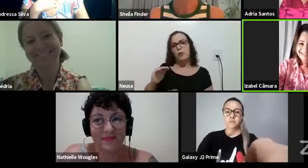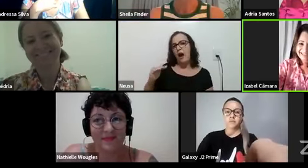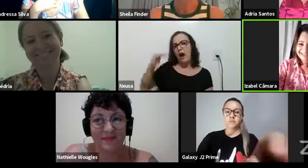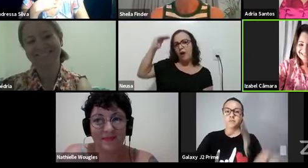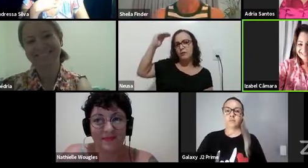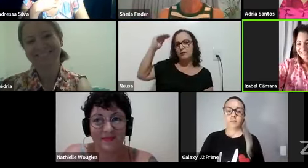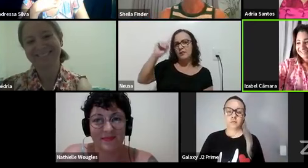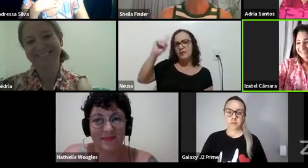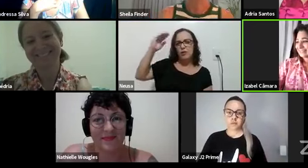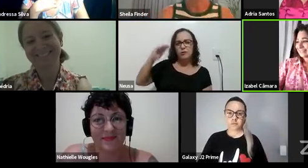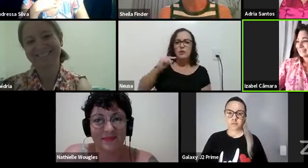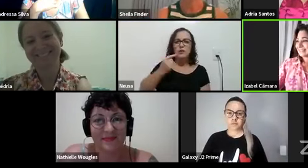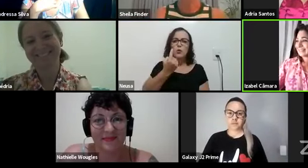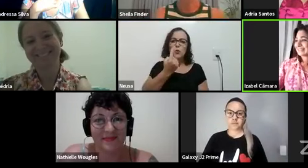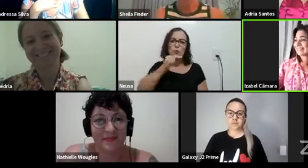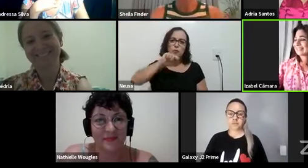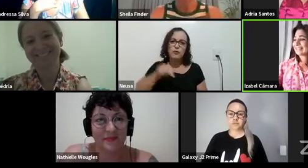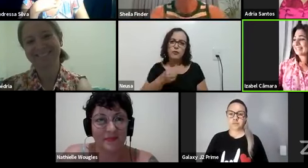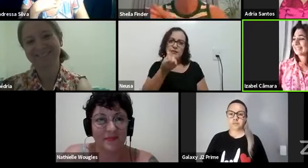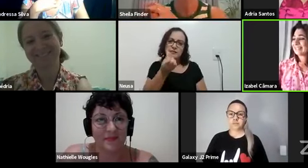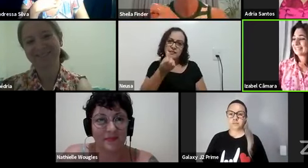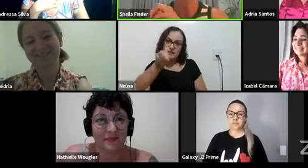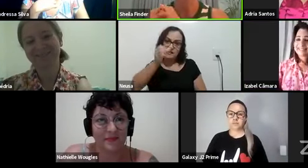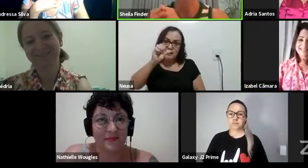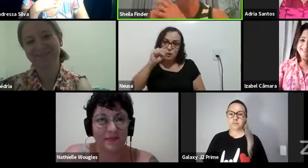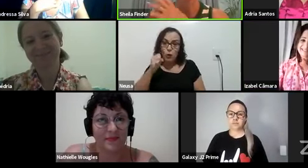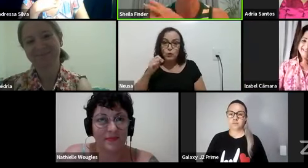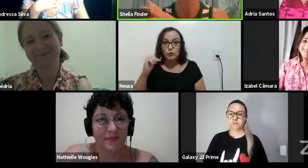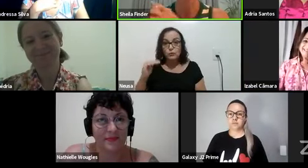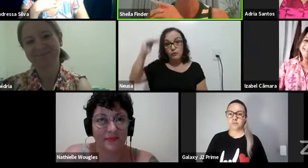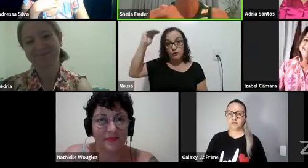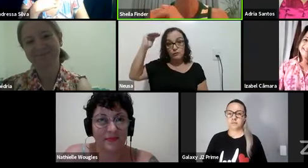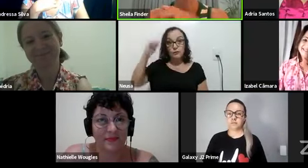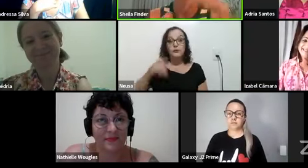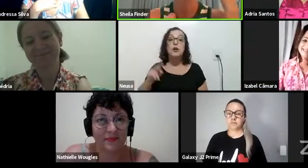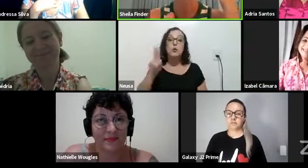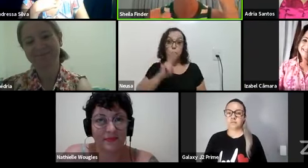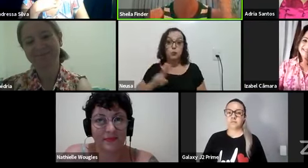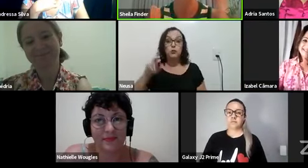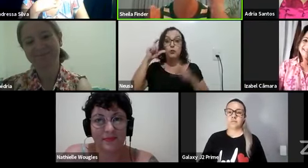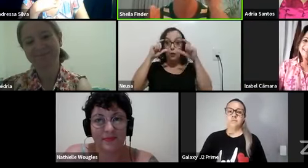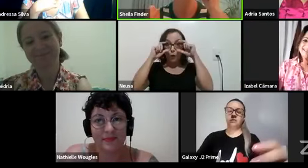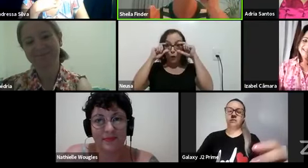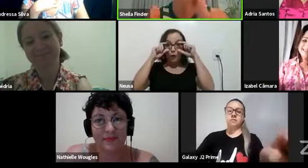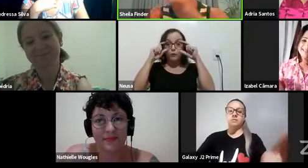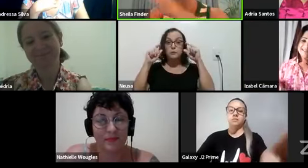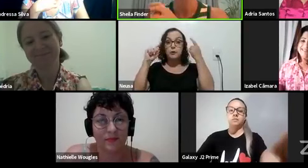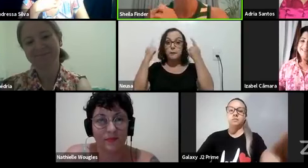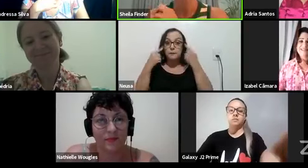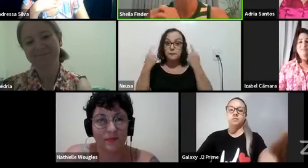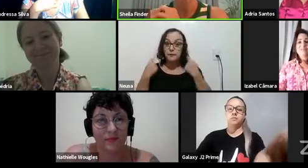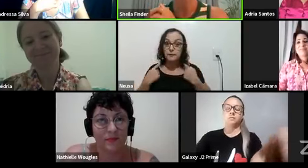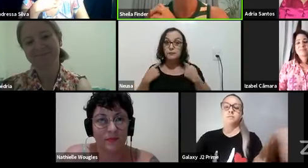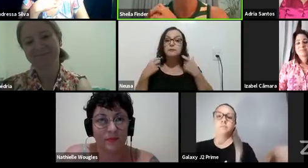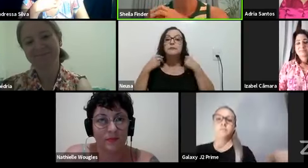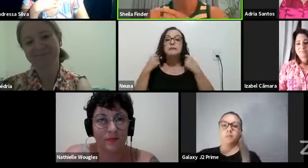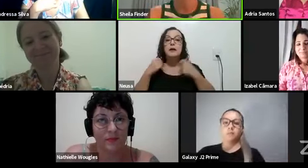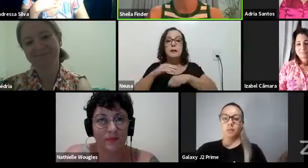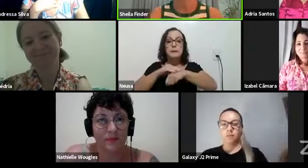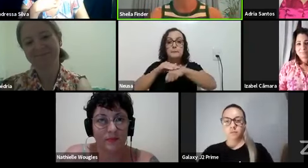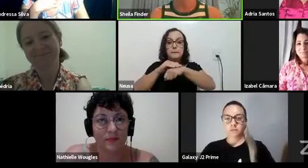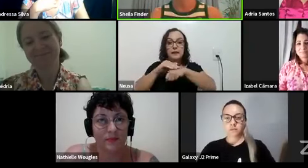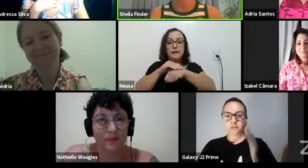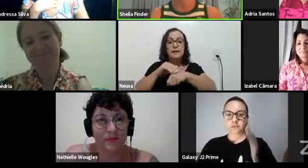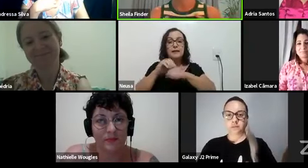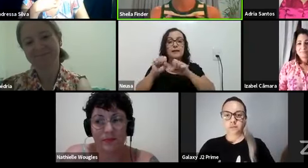1,68. Eu vou me autodescrever, eu uso óculos, cabelo cacheado, pele clara, estou